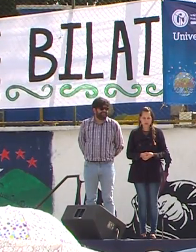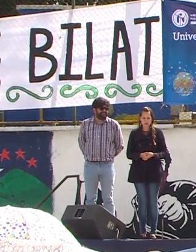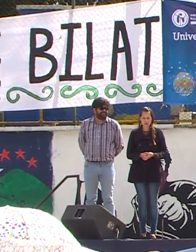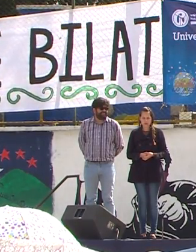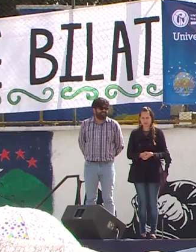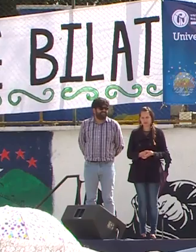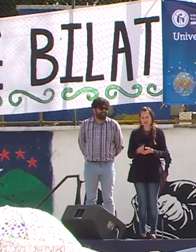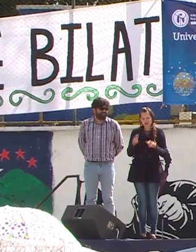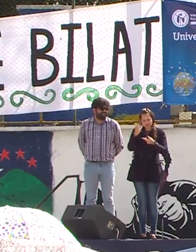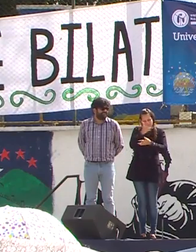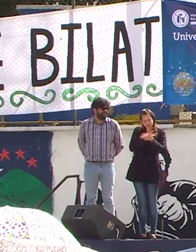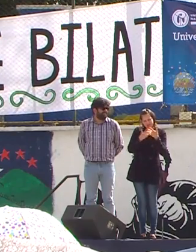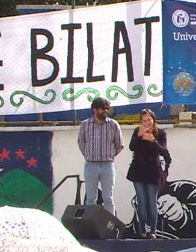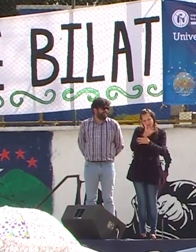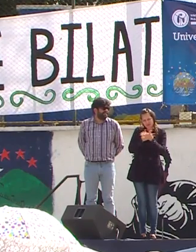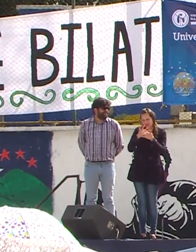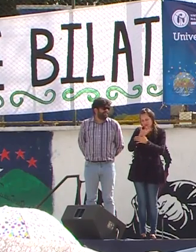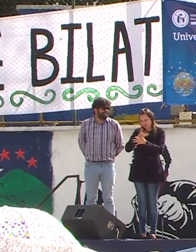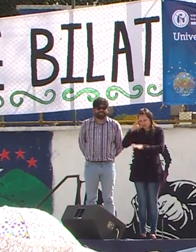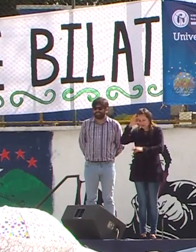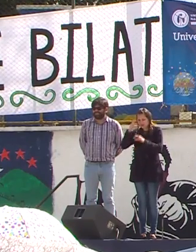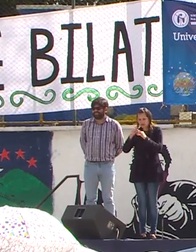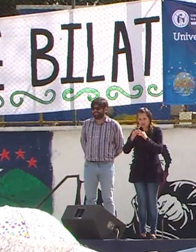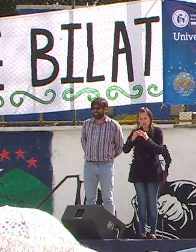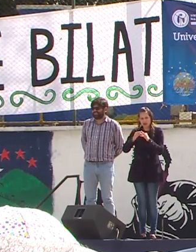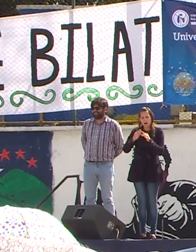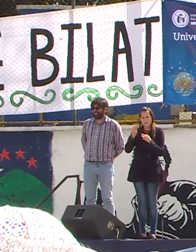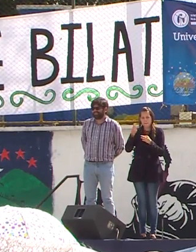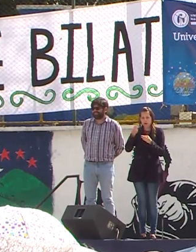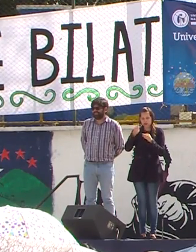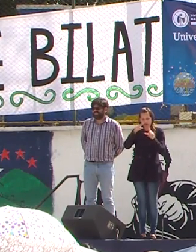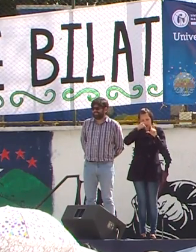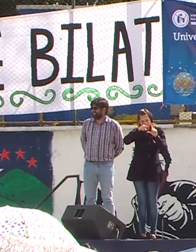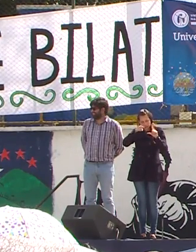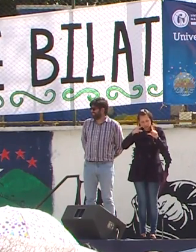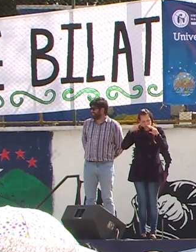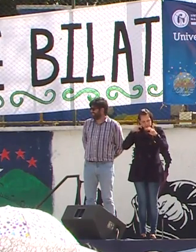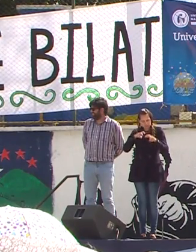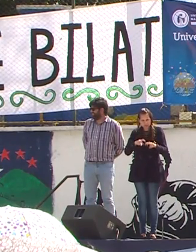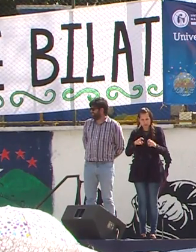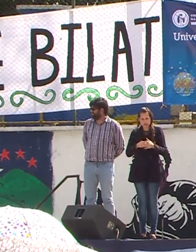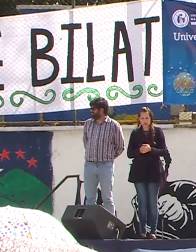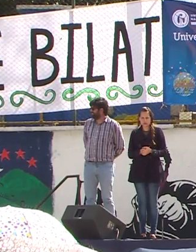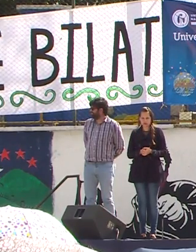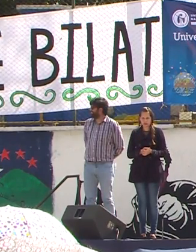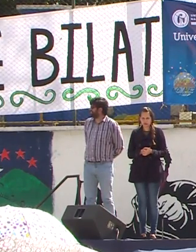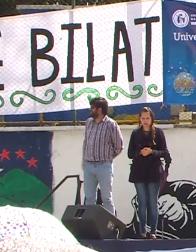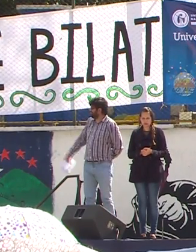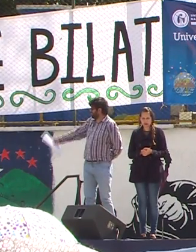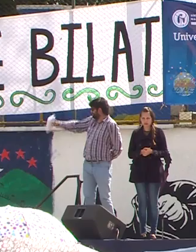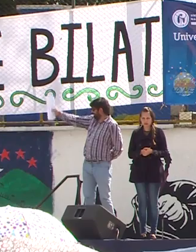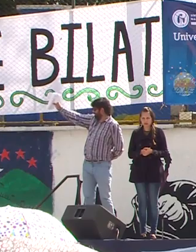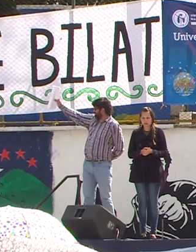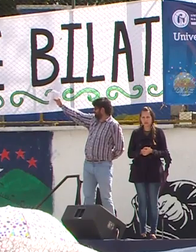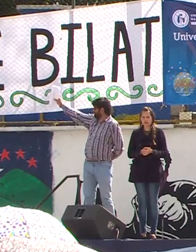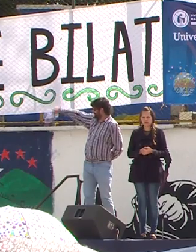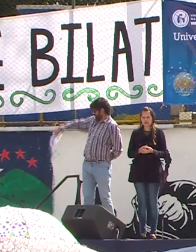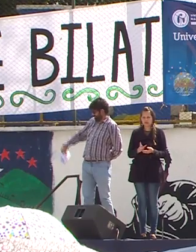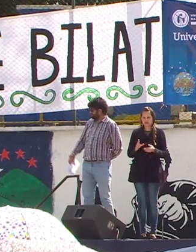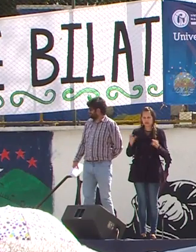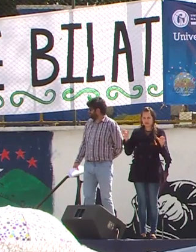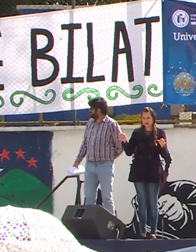jurídicos y presupuestales del caso. Vamos a cambiar la cara amarga de la